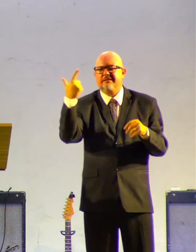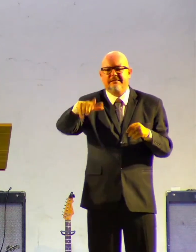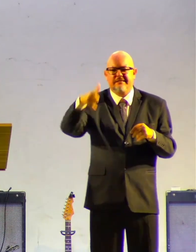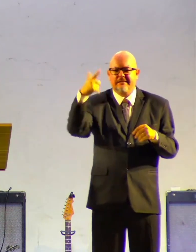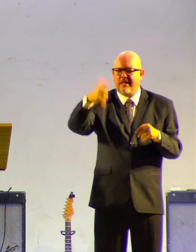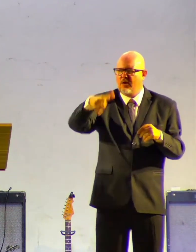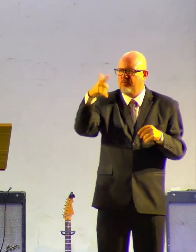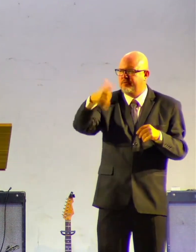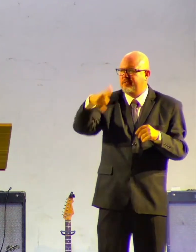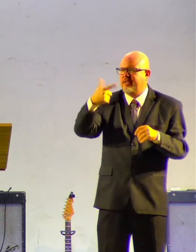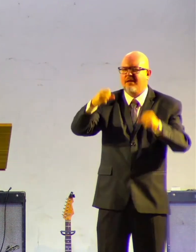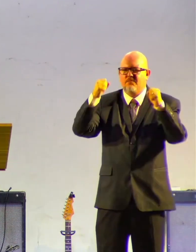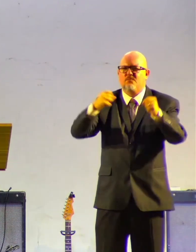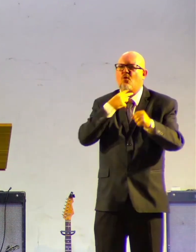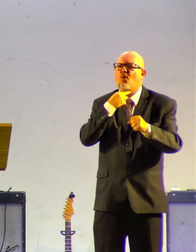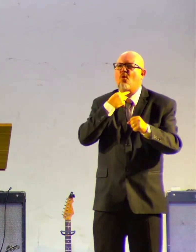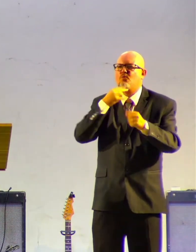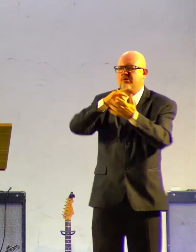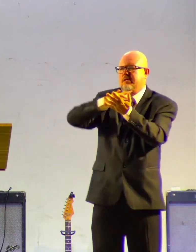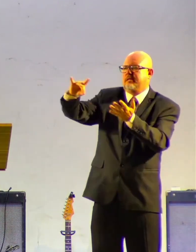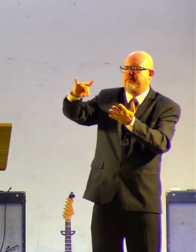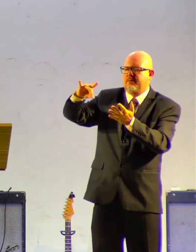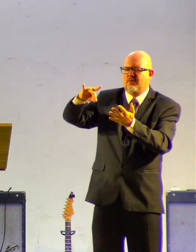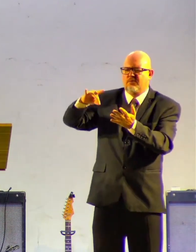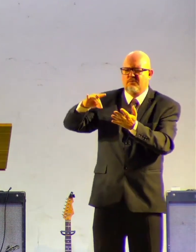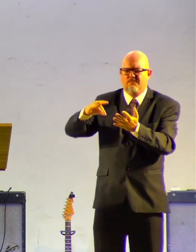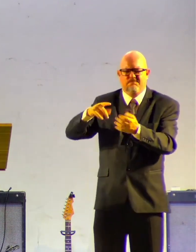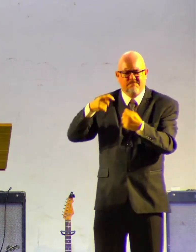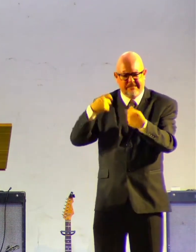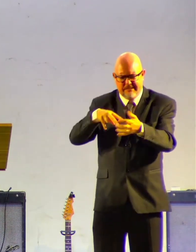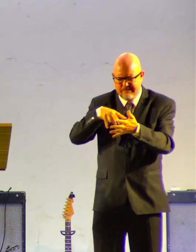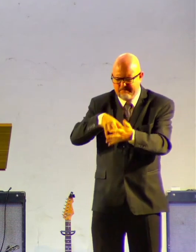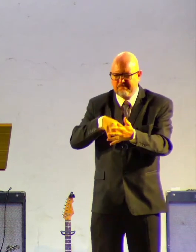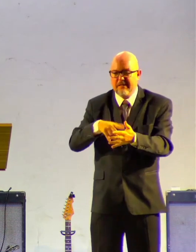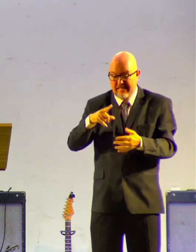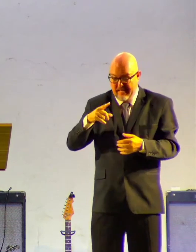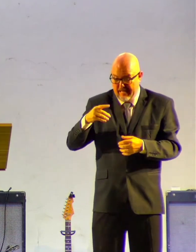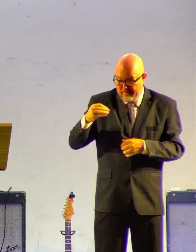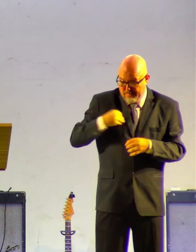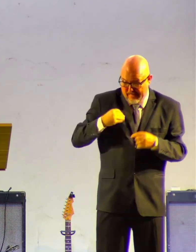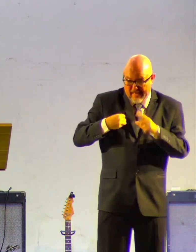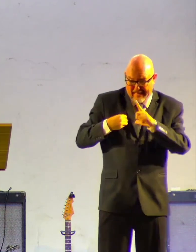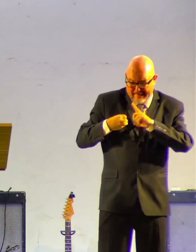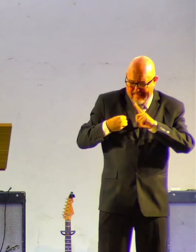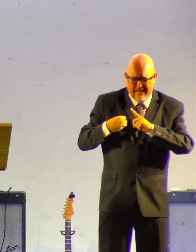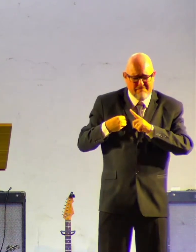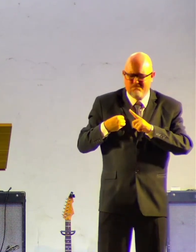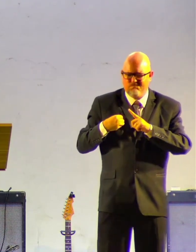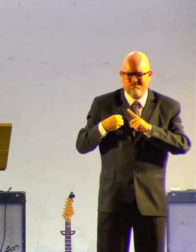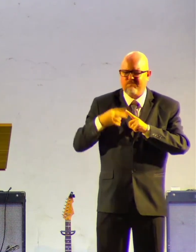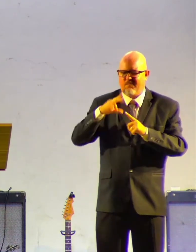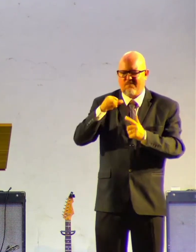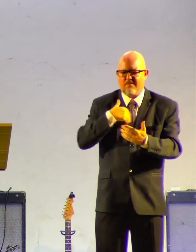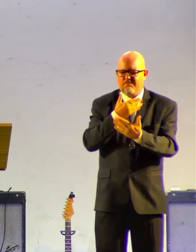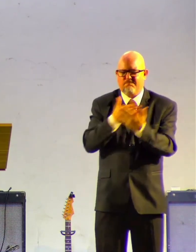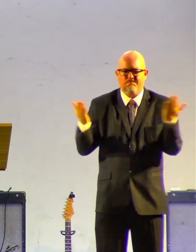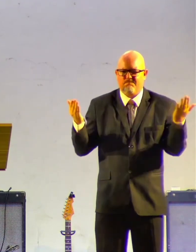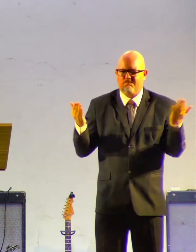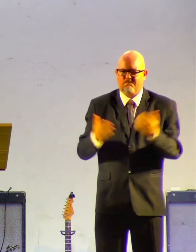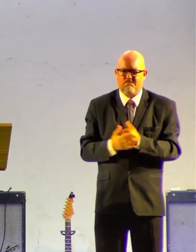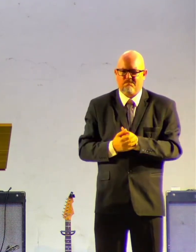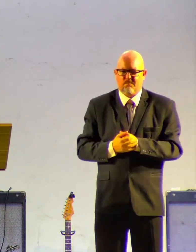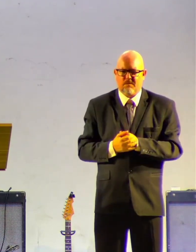não podereis resistir aos vossos inimigos. Enquanto o pecado não for removido, eu não serei